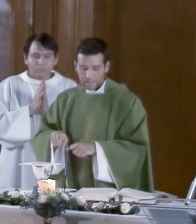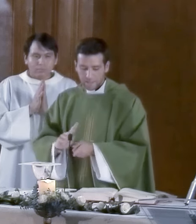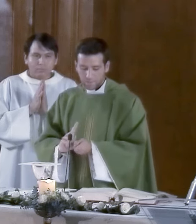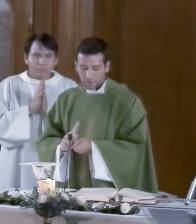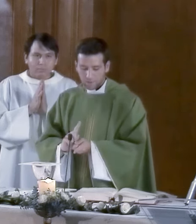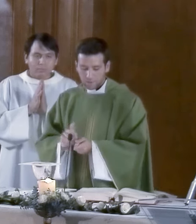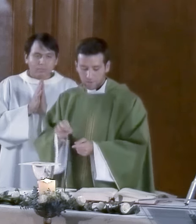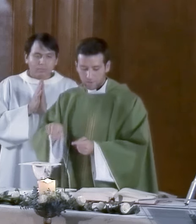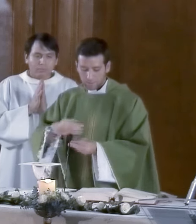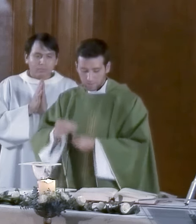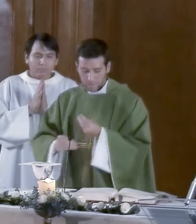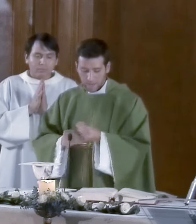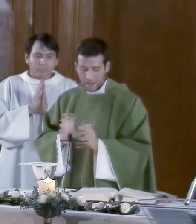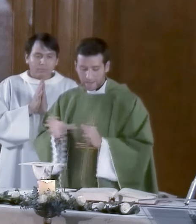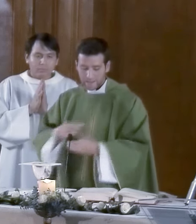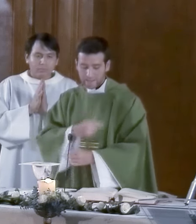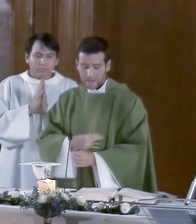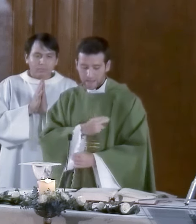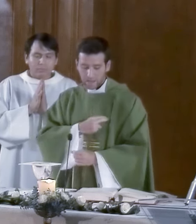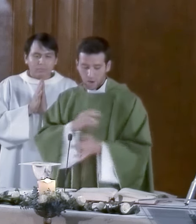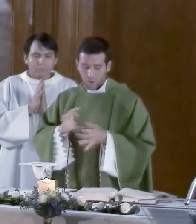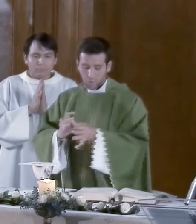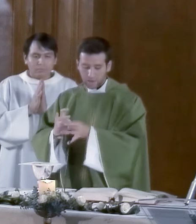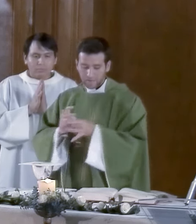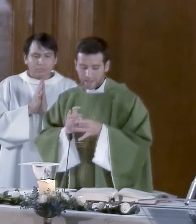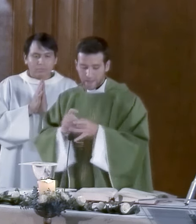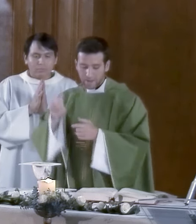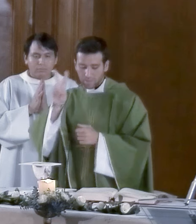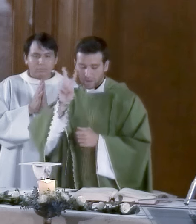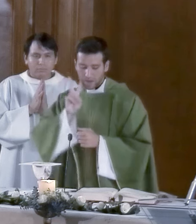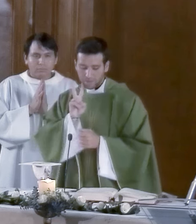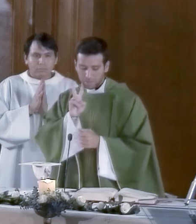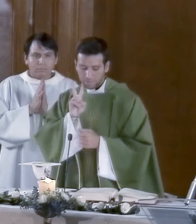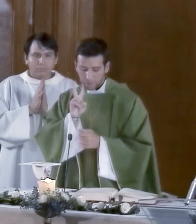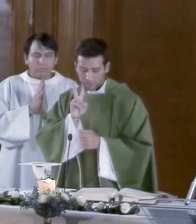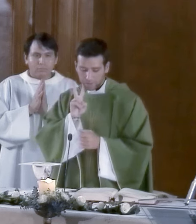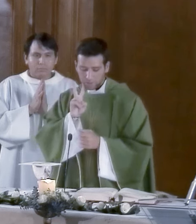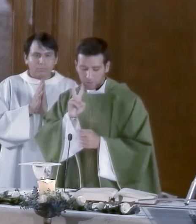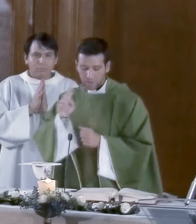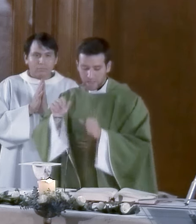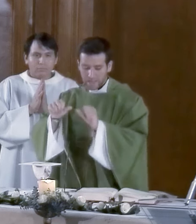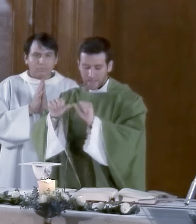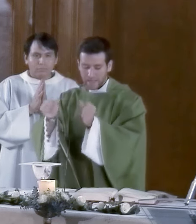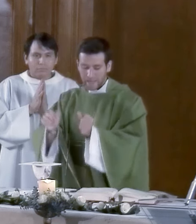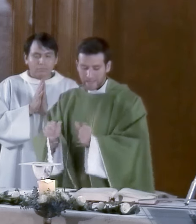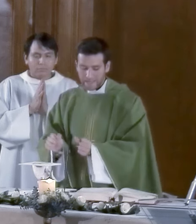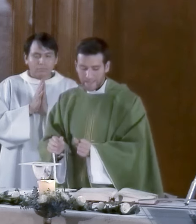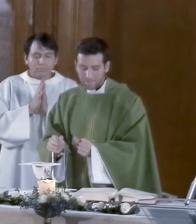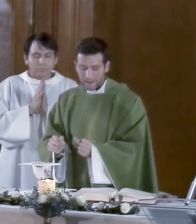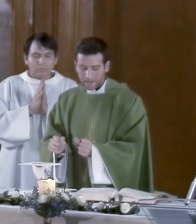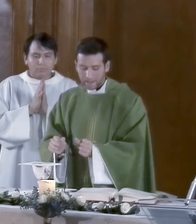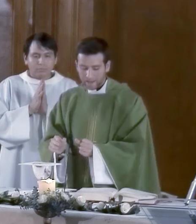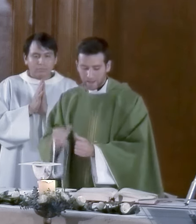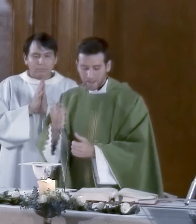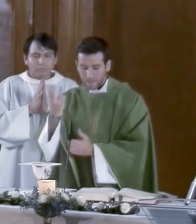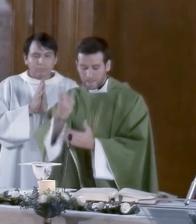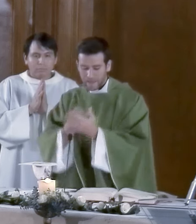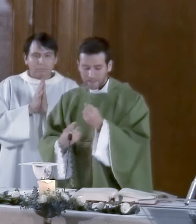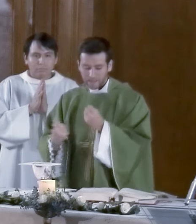De este modo, la Iglesia, unificada por virtud y a